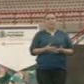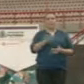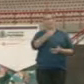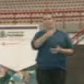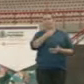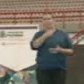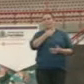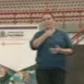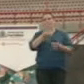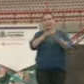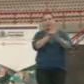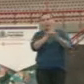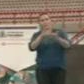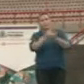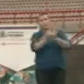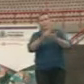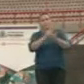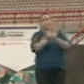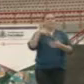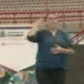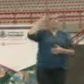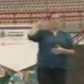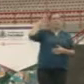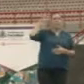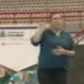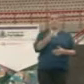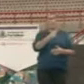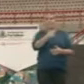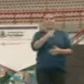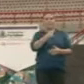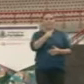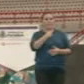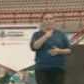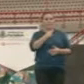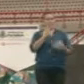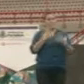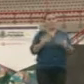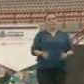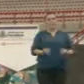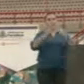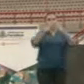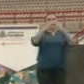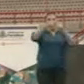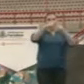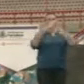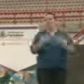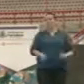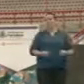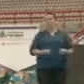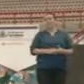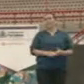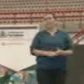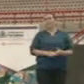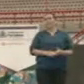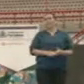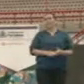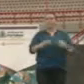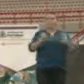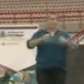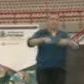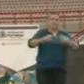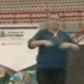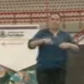Tá certo? Algumas músicas de funk, o negócio da motoca, não pode. A motoca não pode. Tá certo? Você tem que ser um pouco